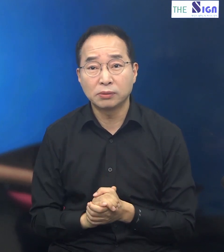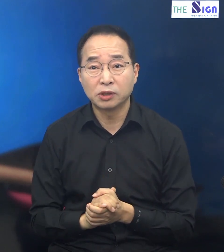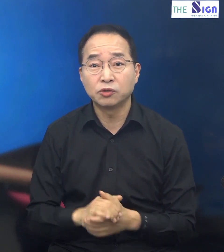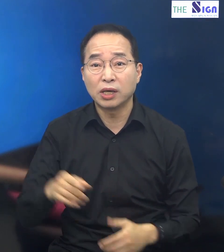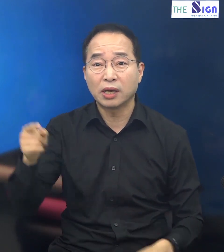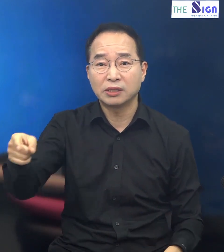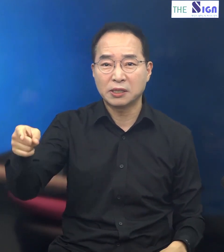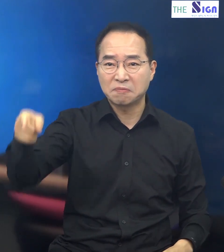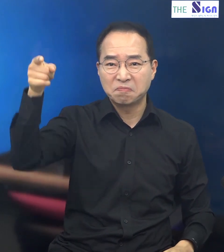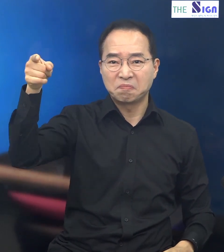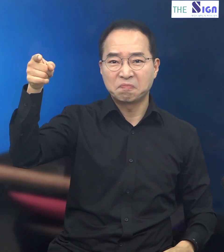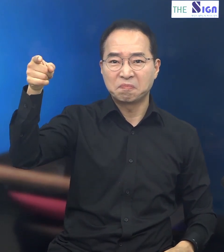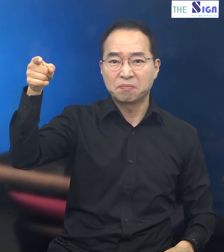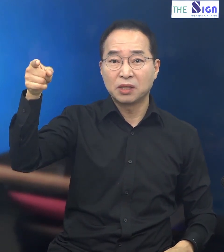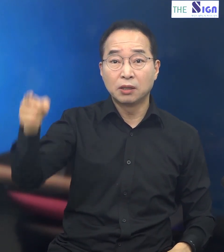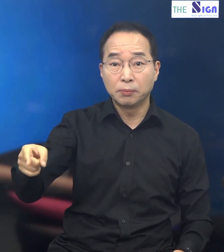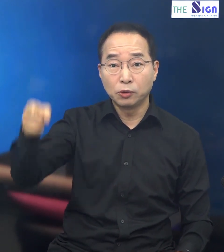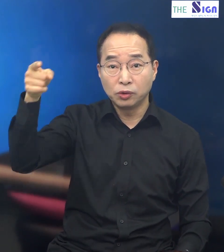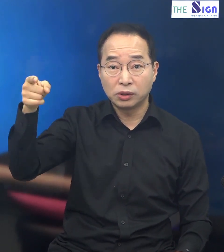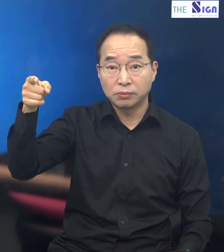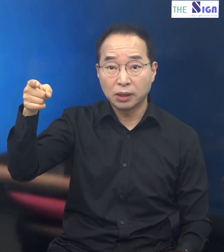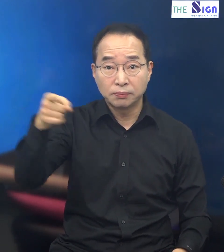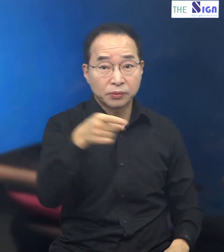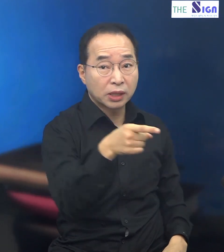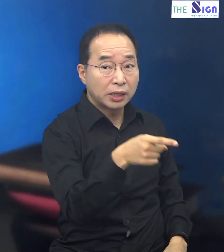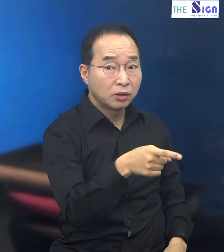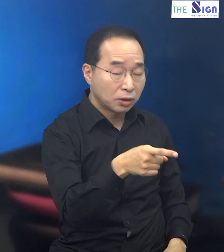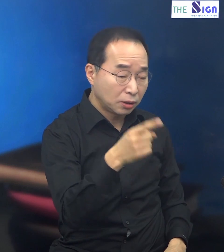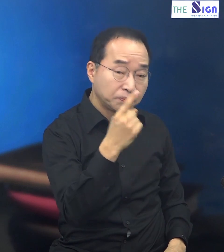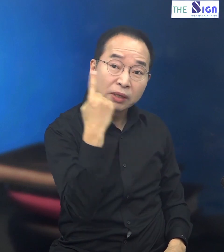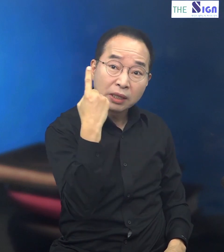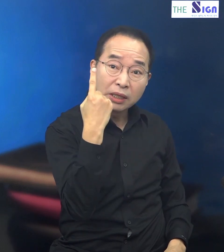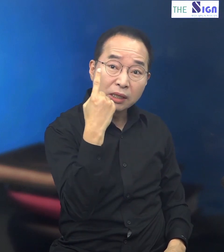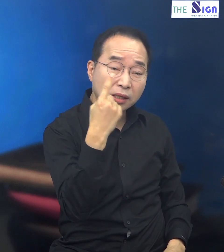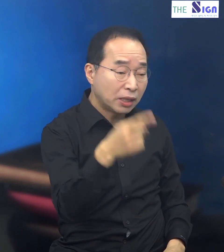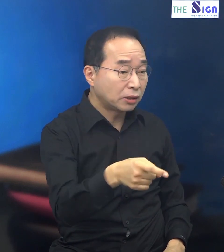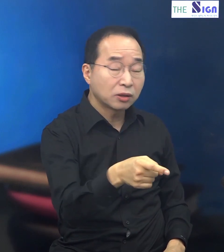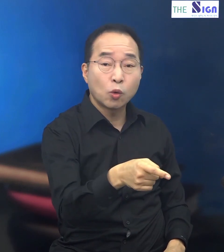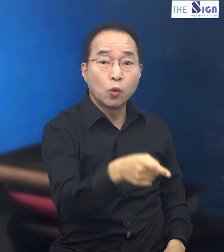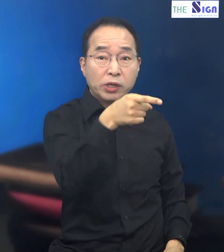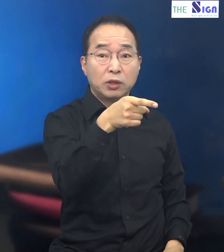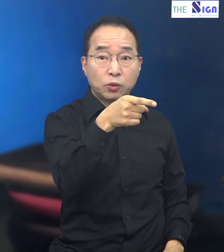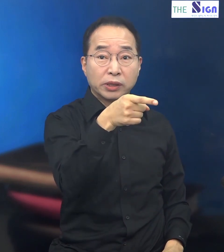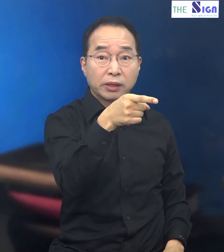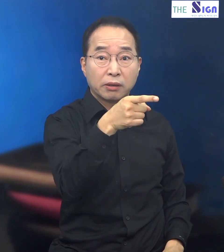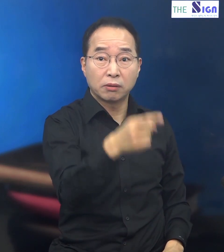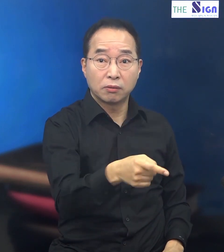그 중에 하나가 이제 이런 표현도 있습니다. 자, 이거를 1해서 올리는 동작이에요.